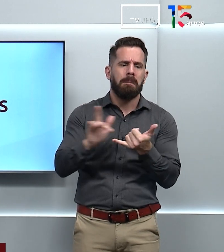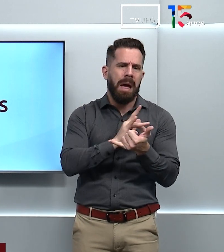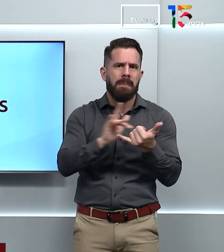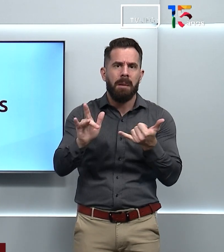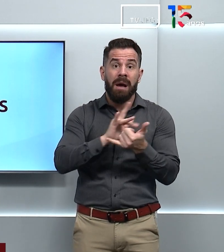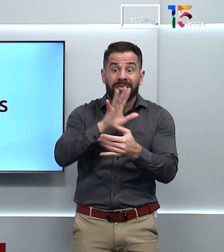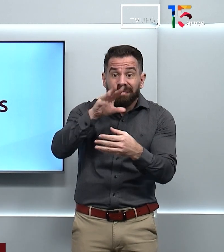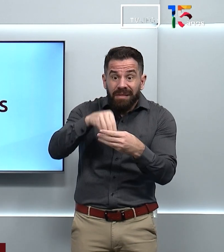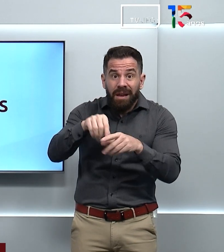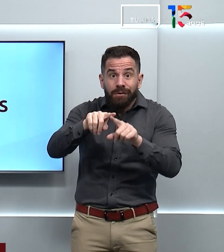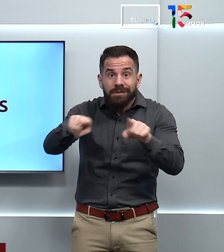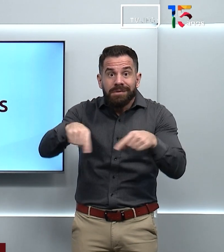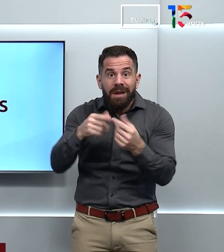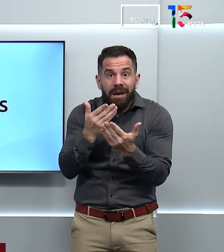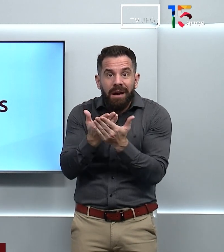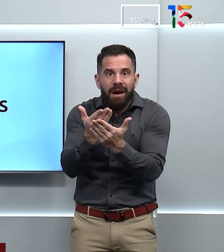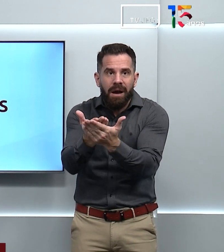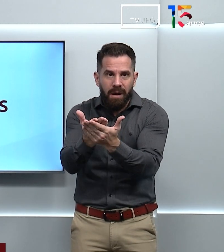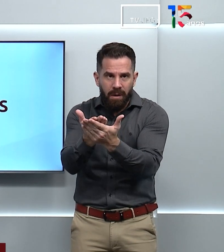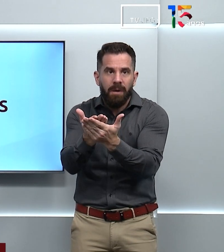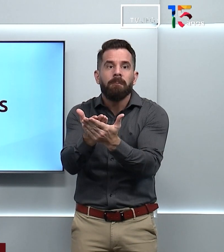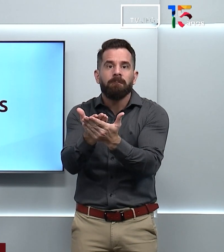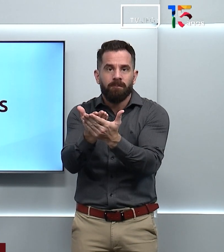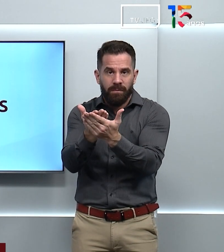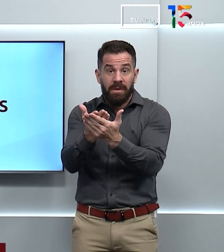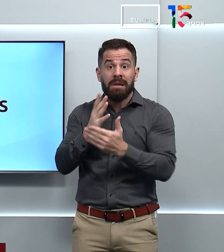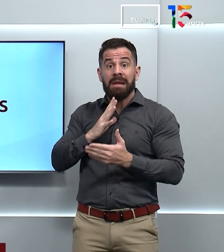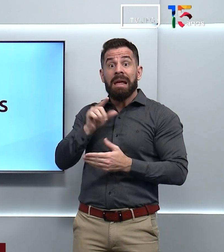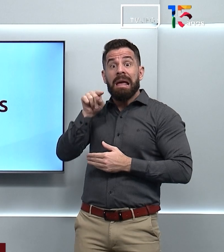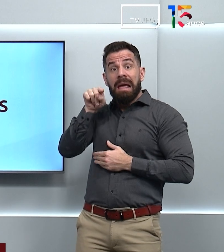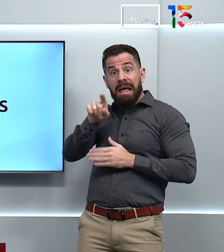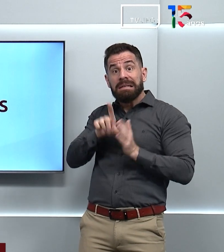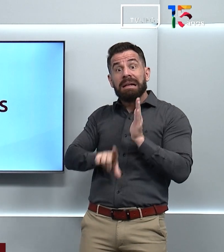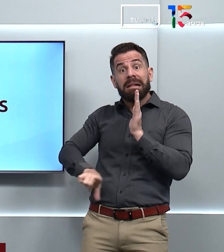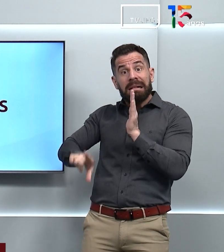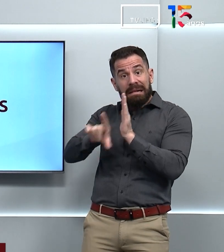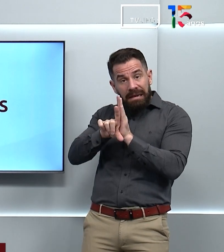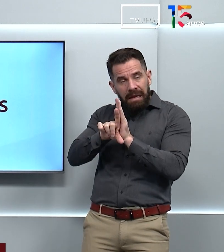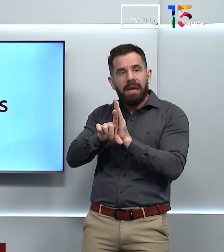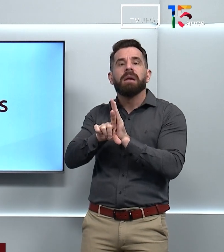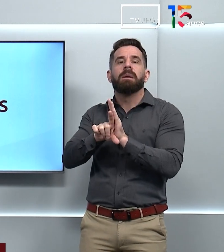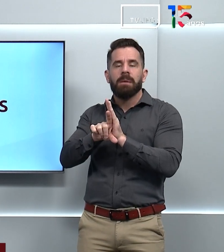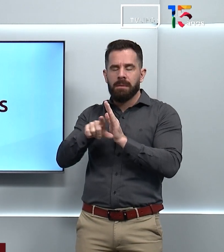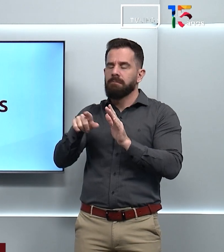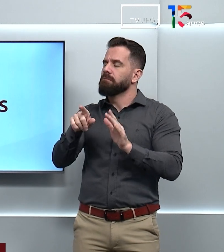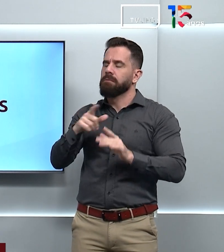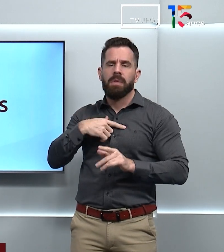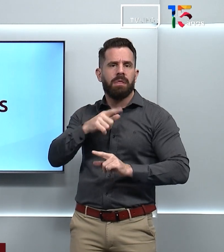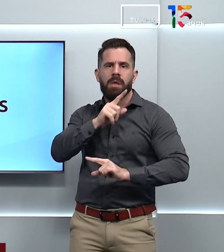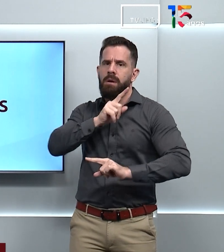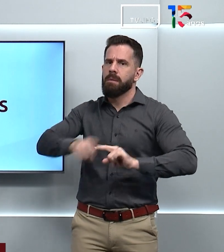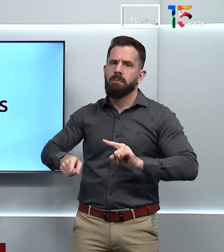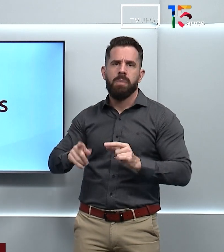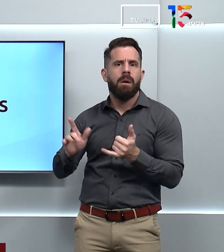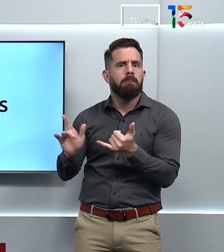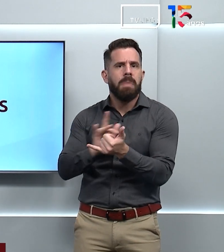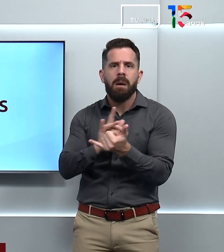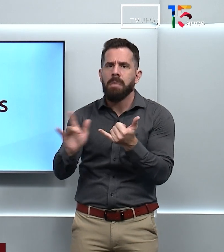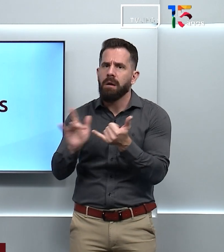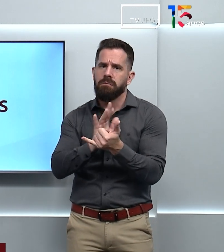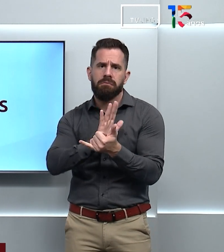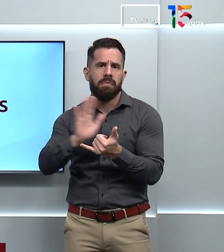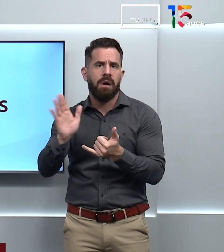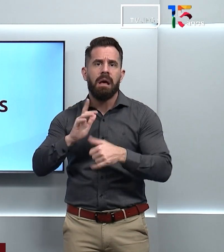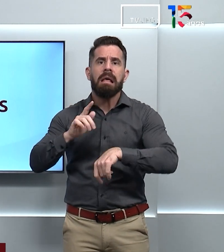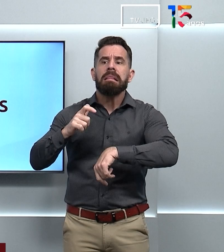aula. E essa nova lei deve estabelecer, caso aprovada, que os aparelhos não podem ser utilizados nem mesmo